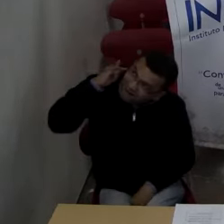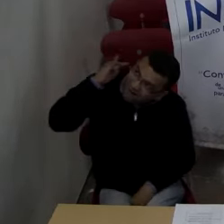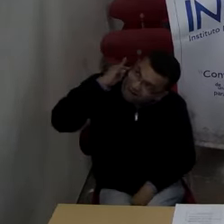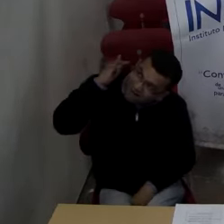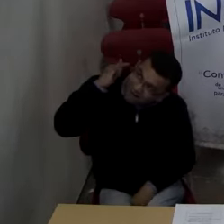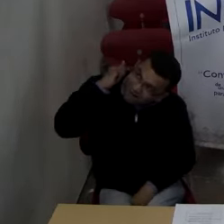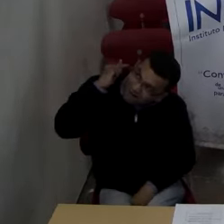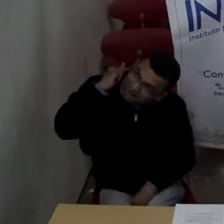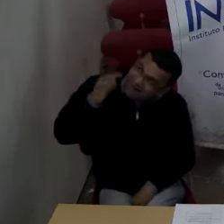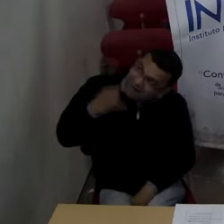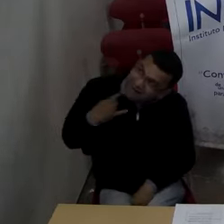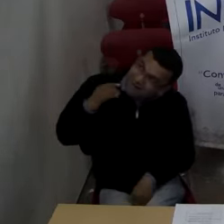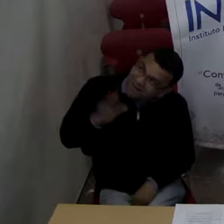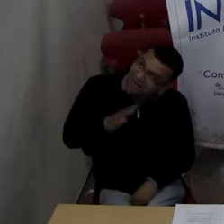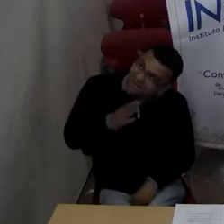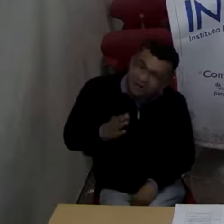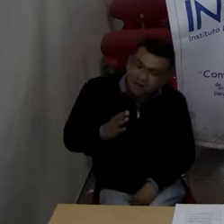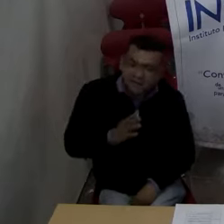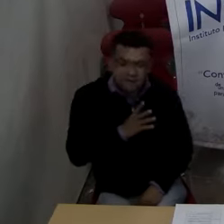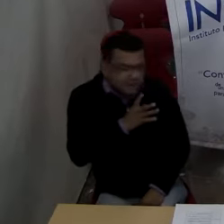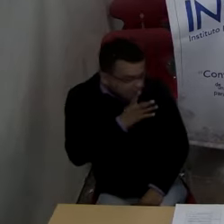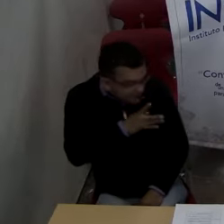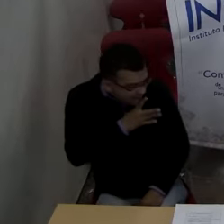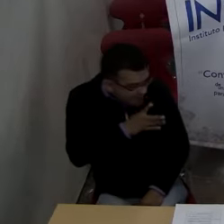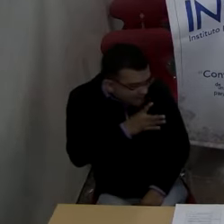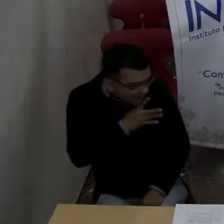primeros periodos requieren,